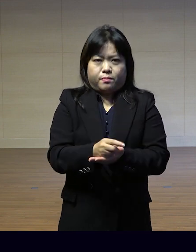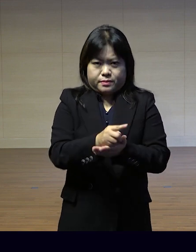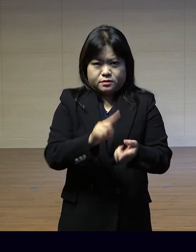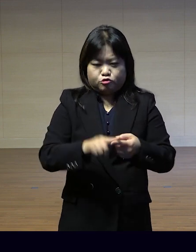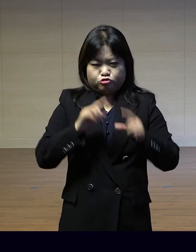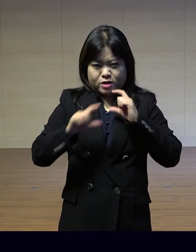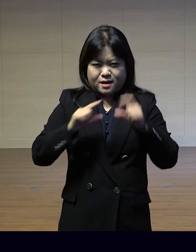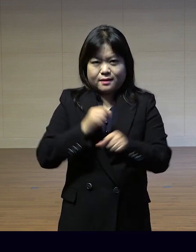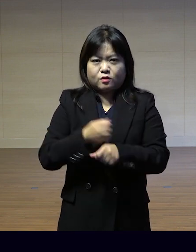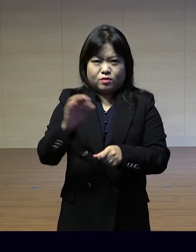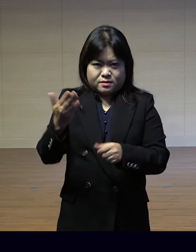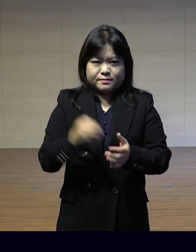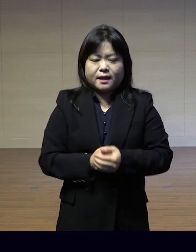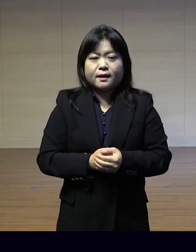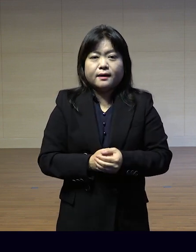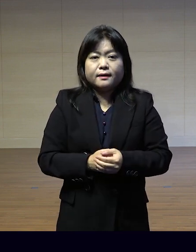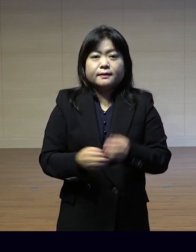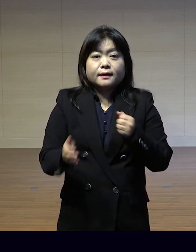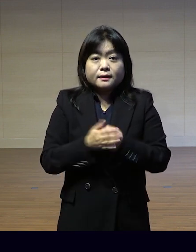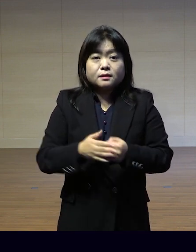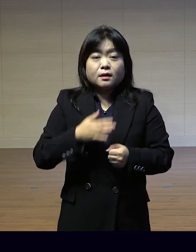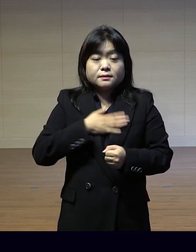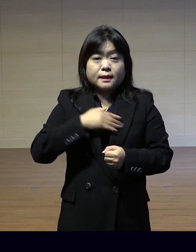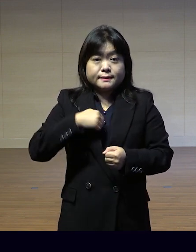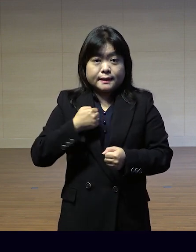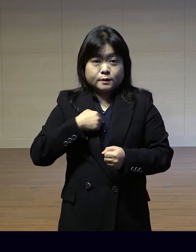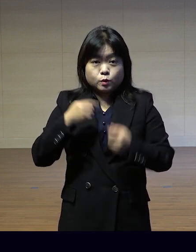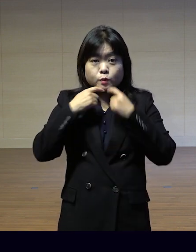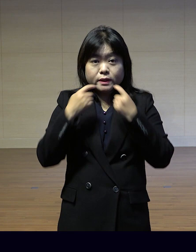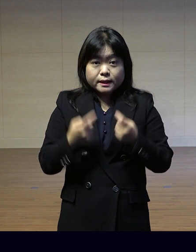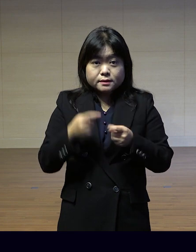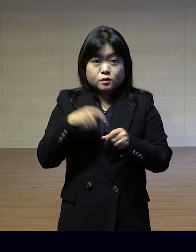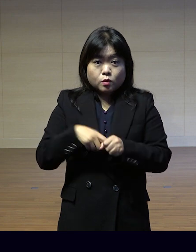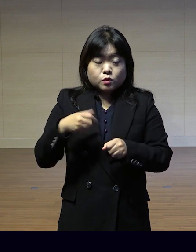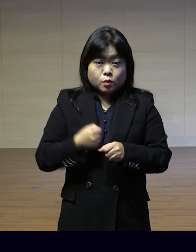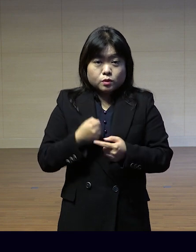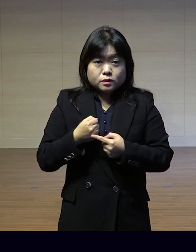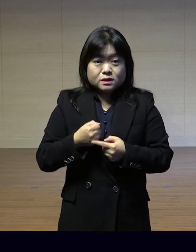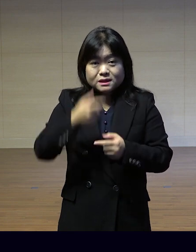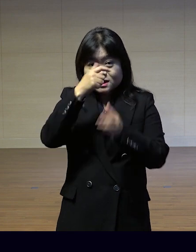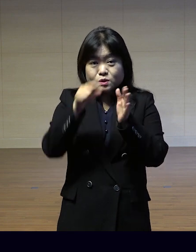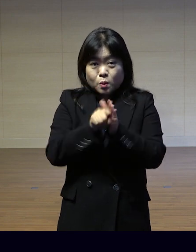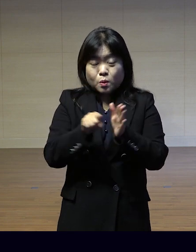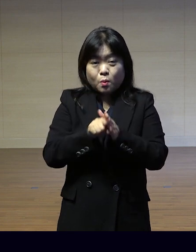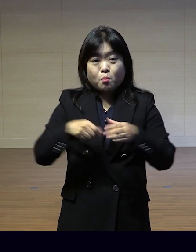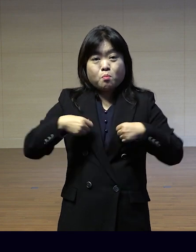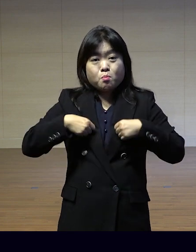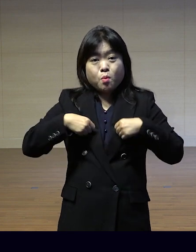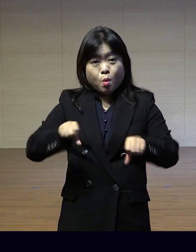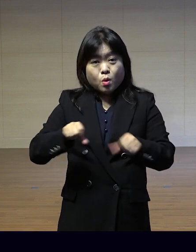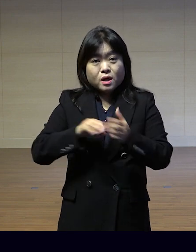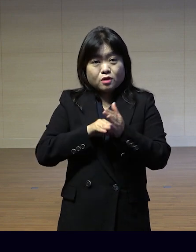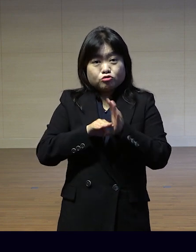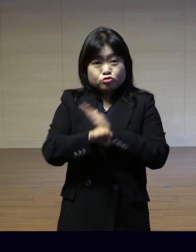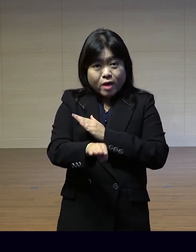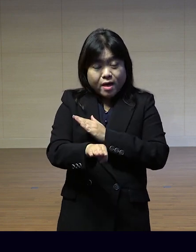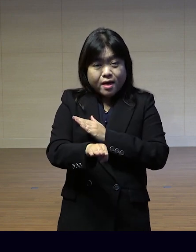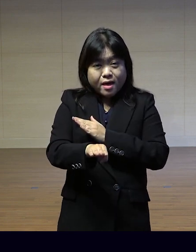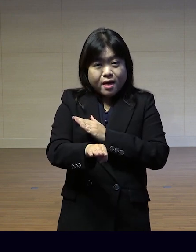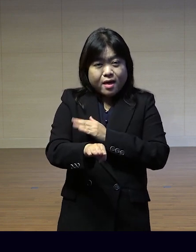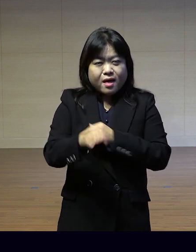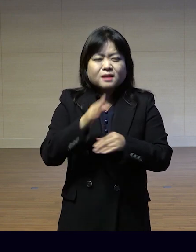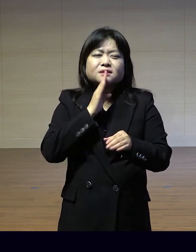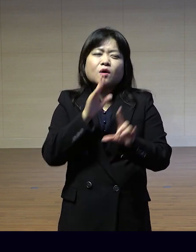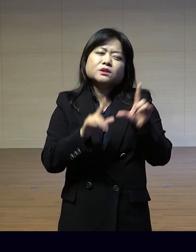변증법을 주장했습니다. 그래서 이제 제 자신도 개인적으로는 기독교를 포기한 후에